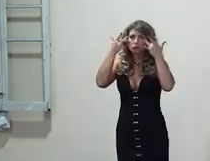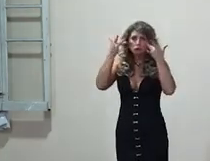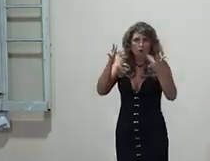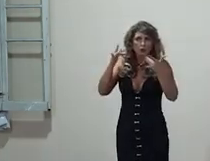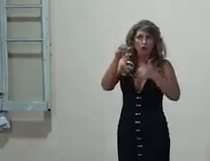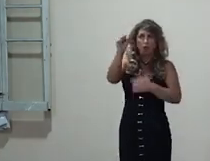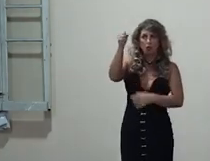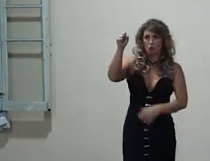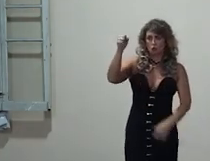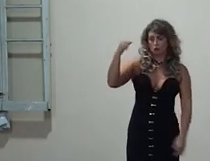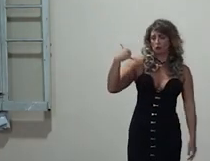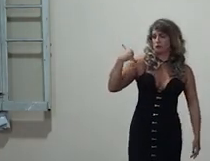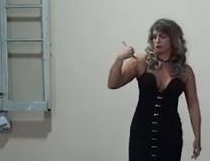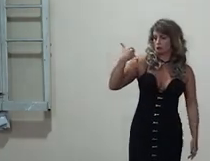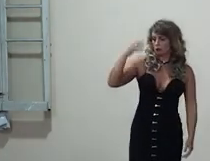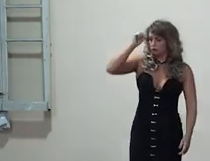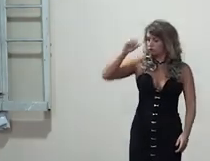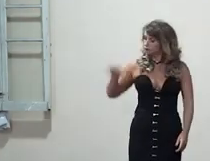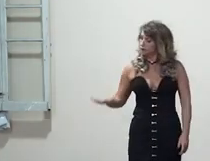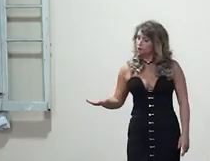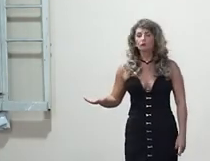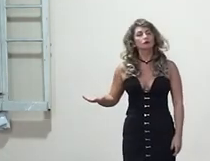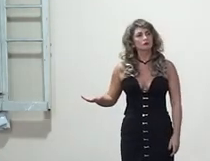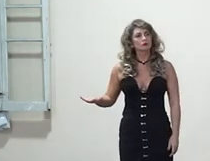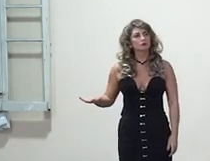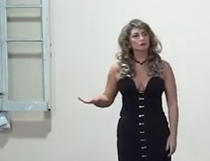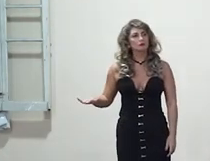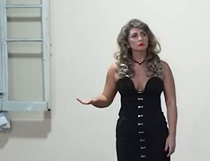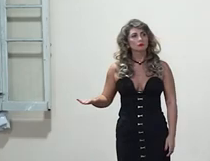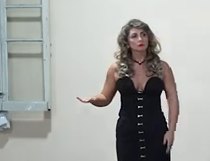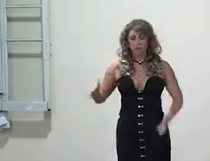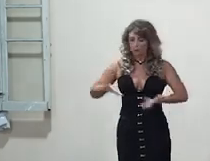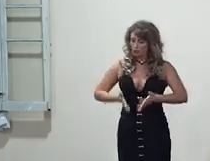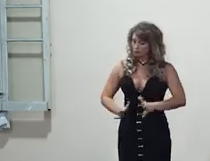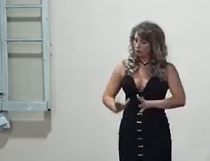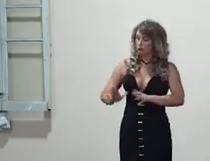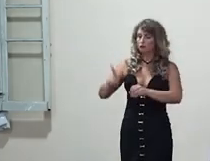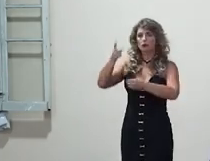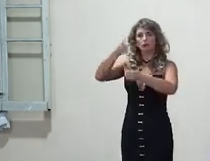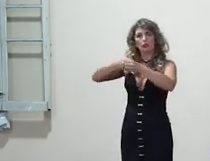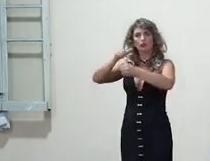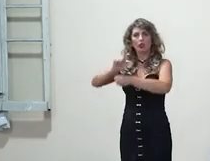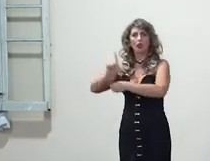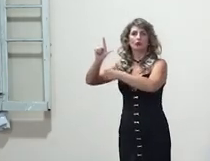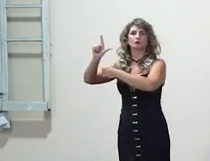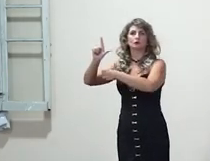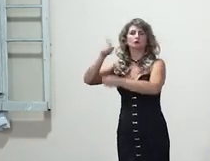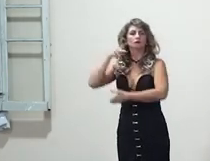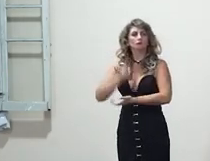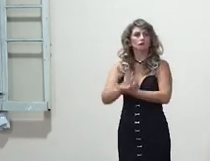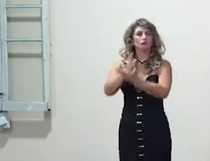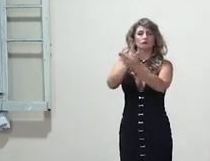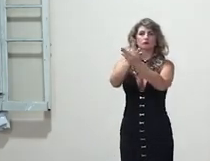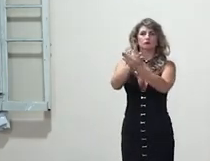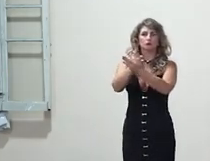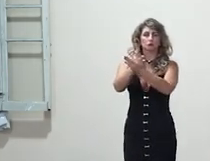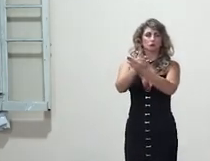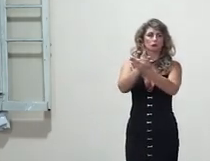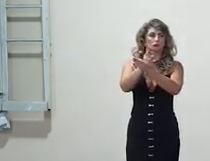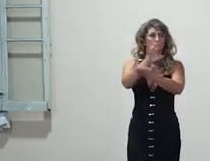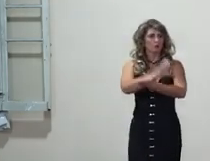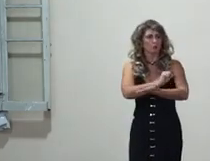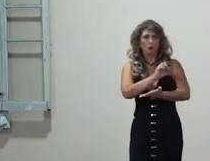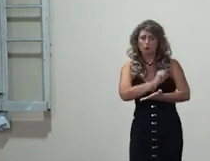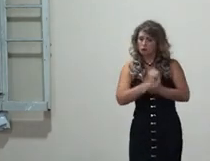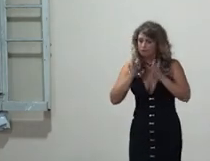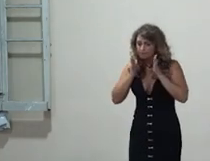Aos 8 anos de idade eu aprendi uma coisa. Nascido na Lapa, sempre com um amor